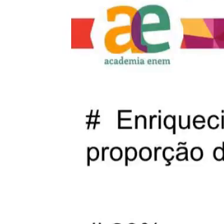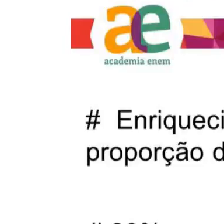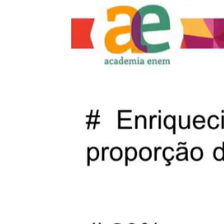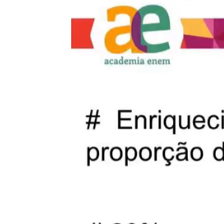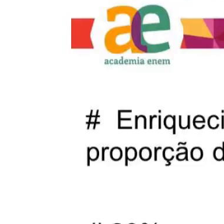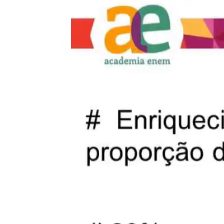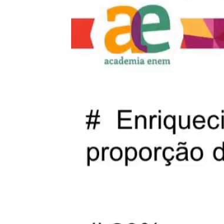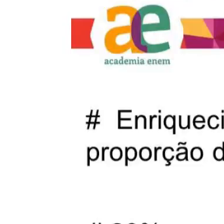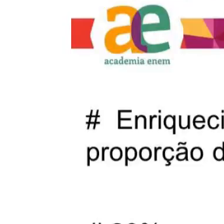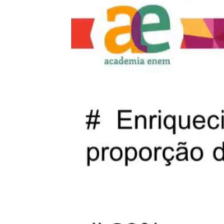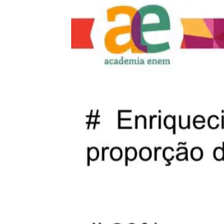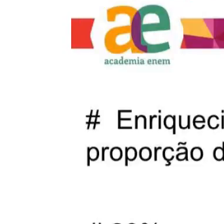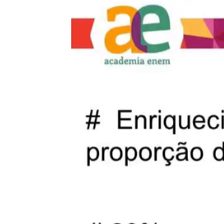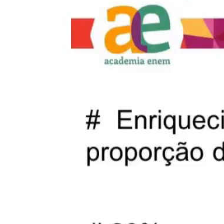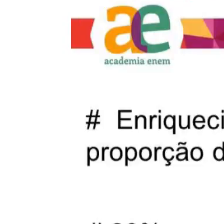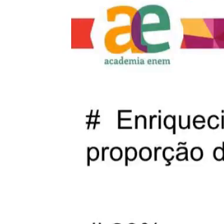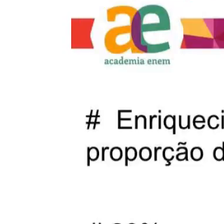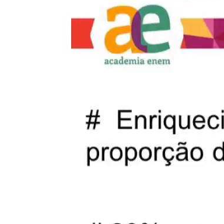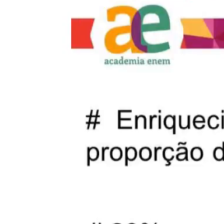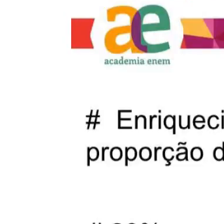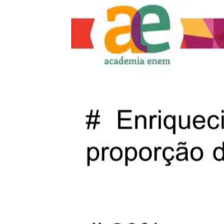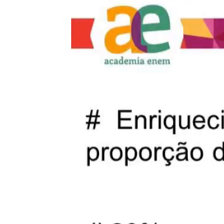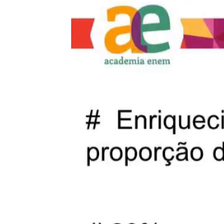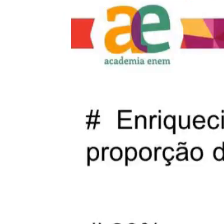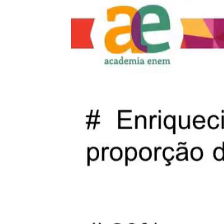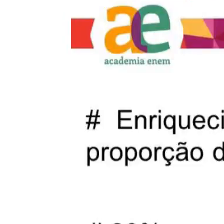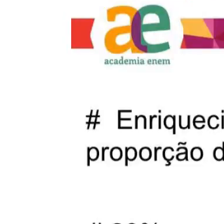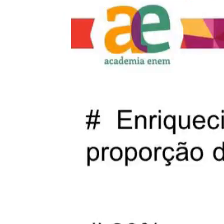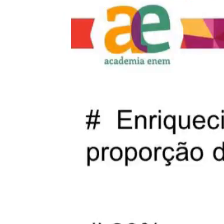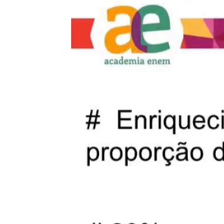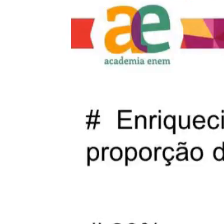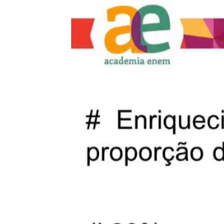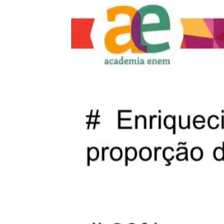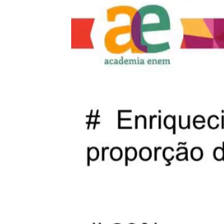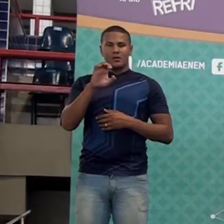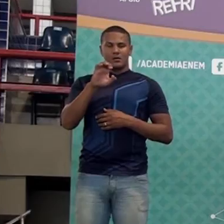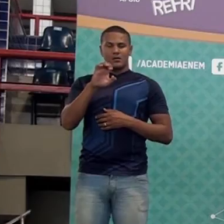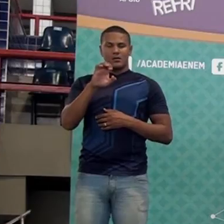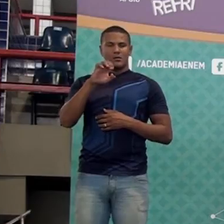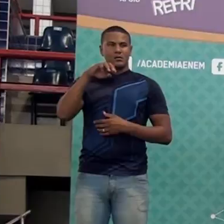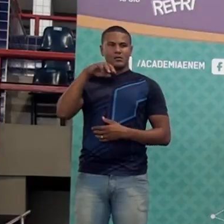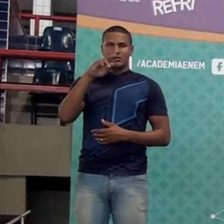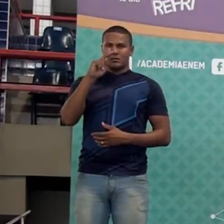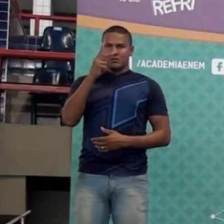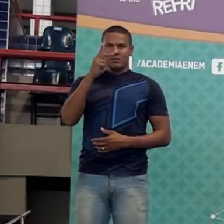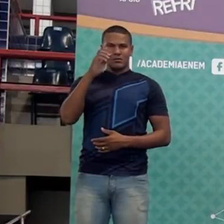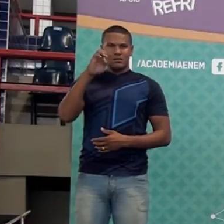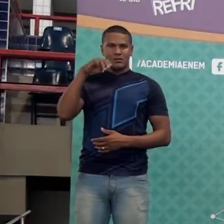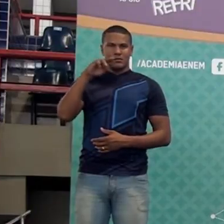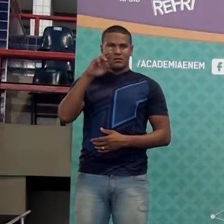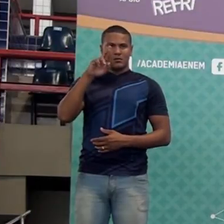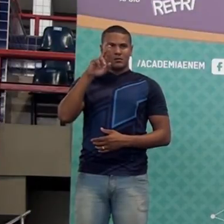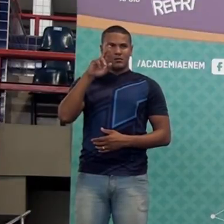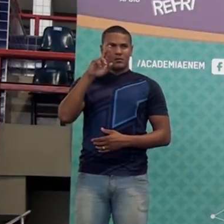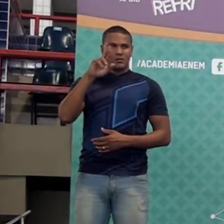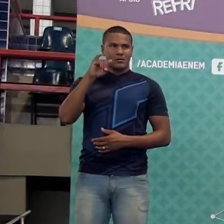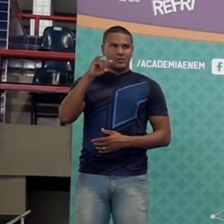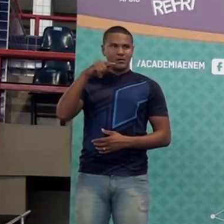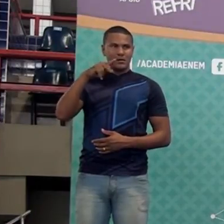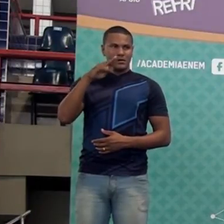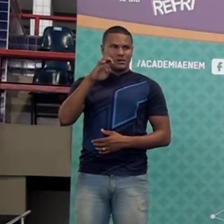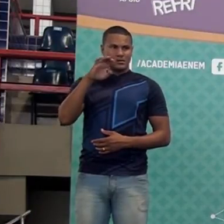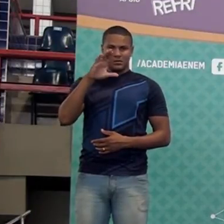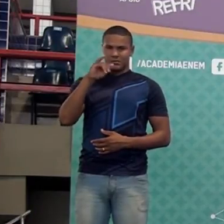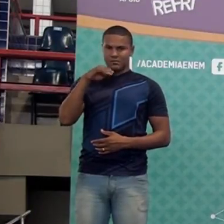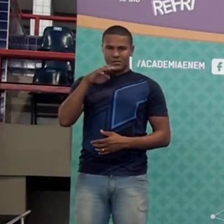como enriquecimento do urânio. O que é enriquecer o urânio? É aumentar a proporção do